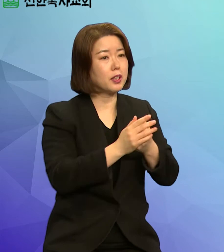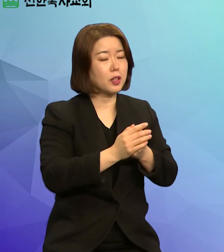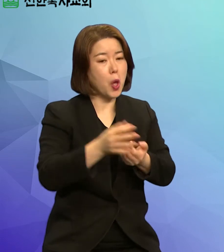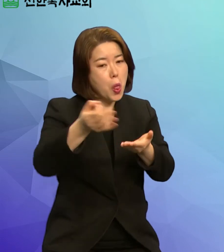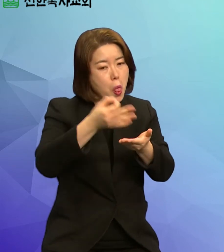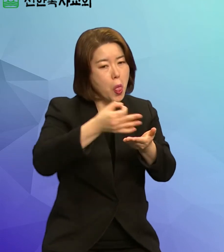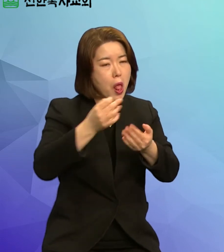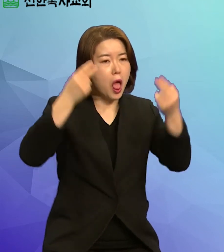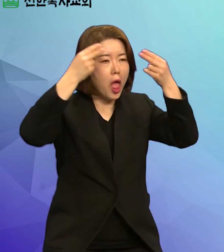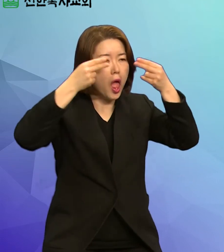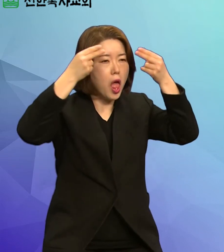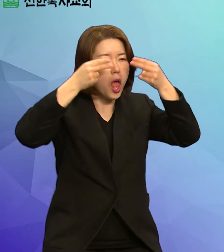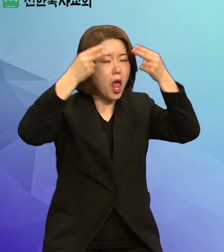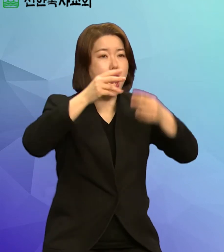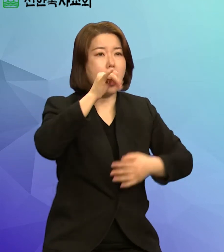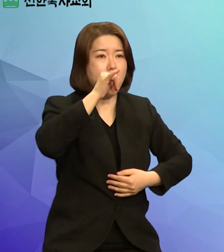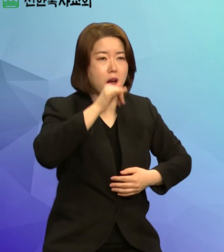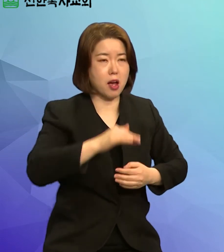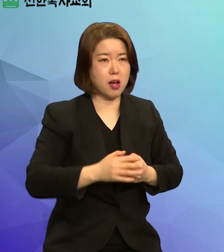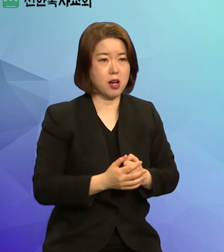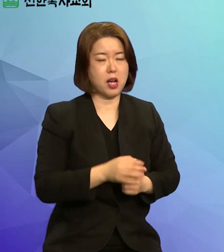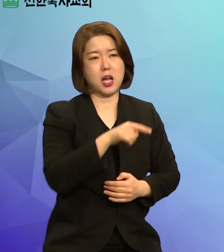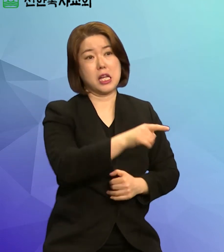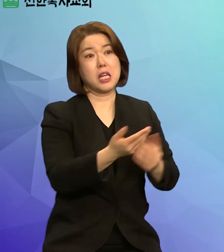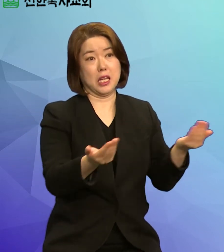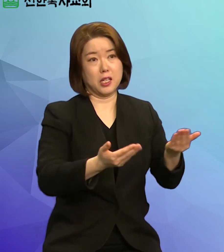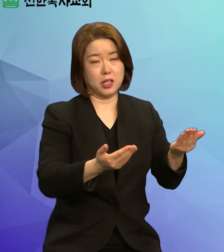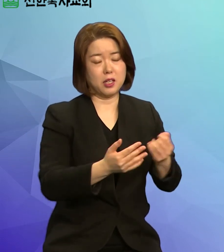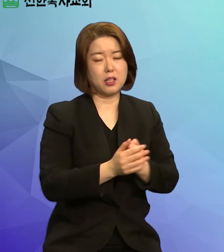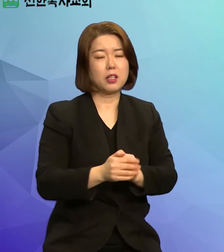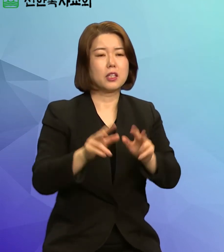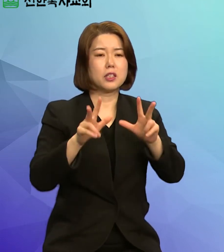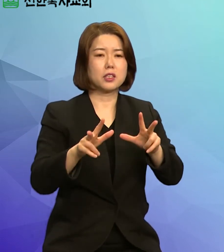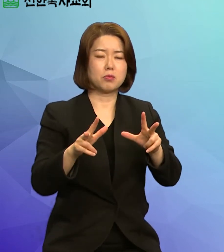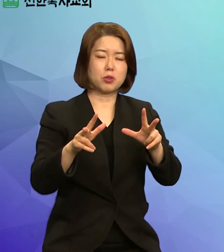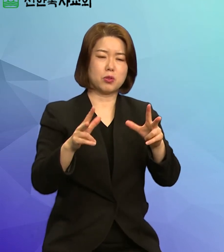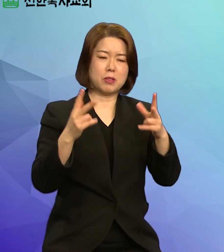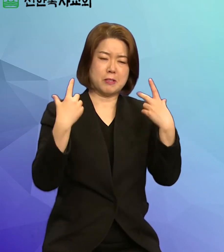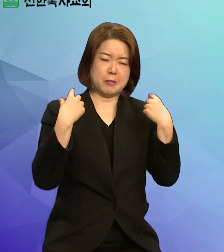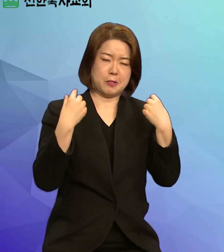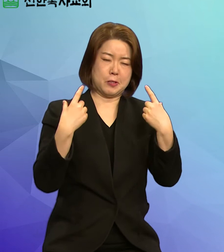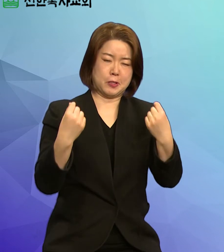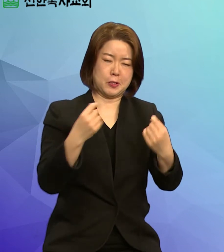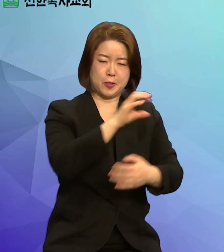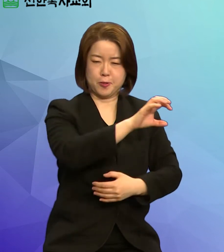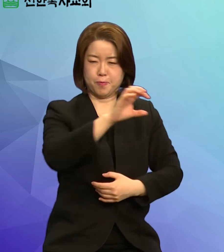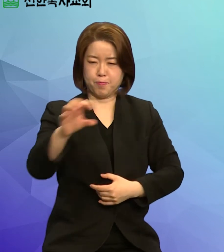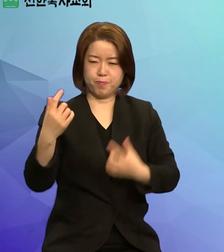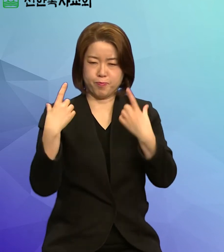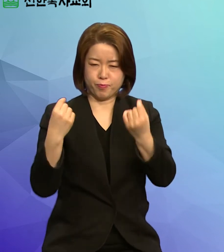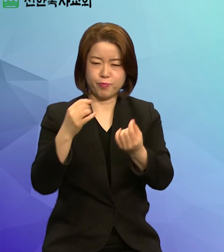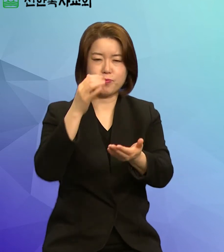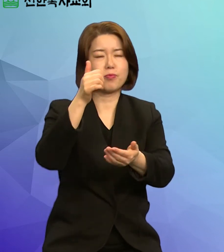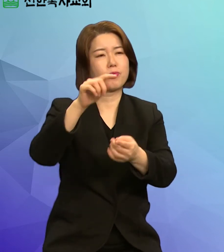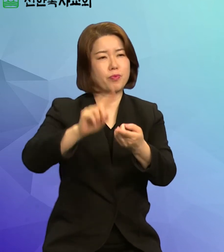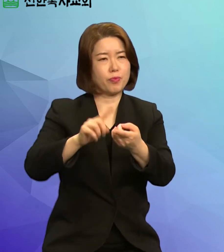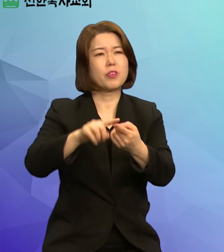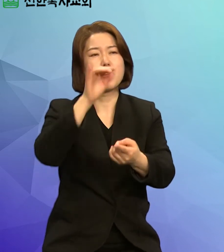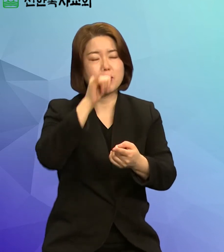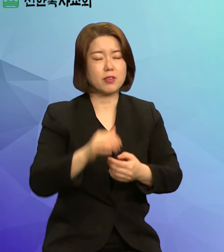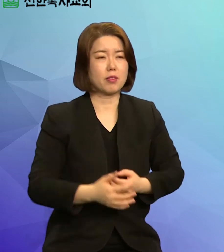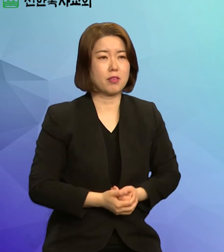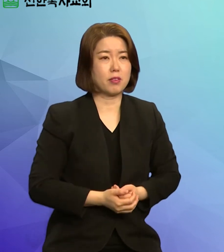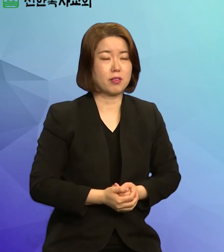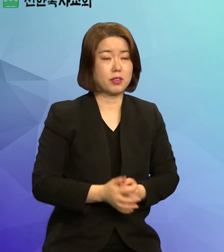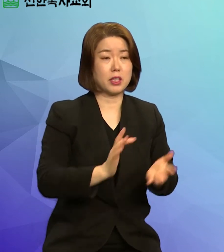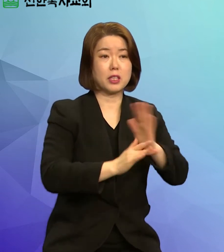팔려 있었습니다. 이 일이 지금도 똑같이 재현되고 있는 겁니다. 예수를 믿지